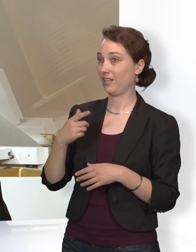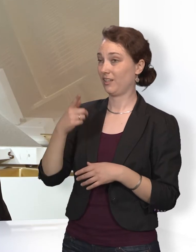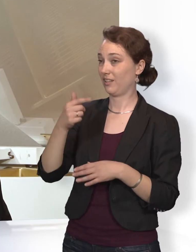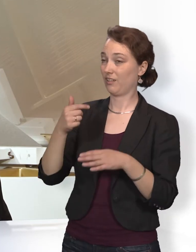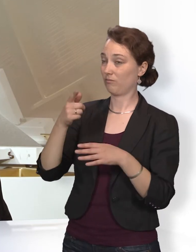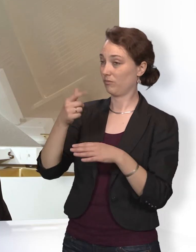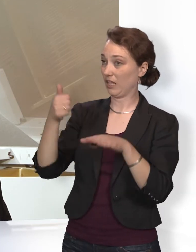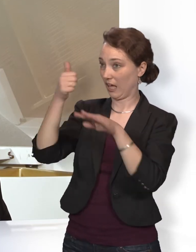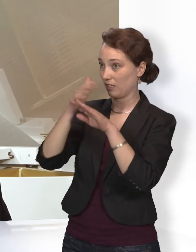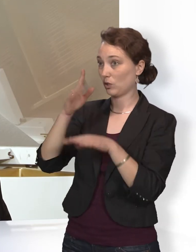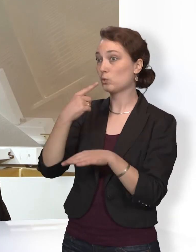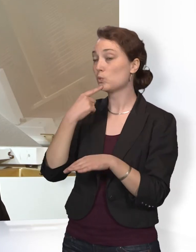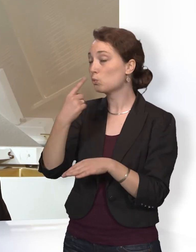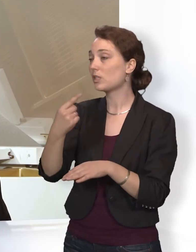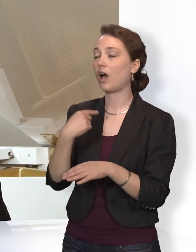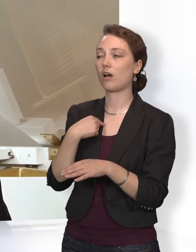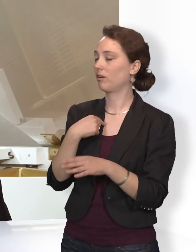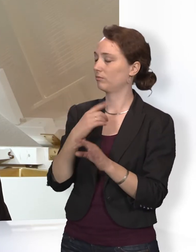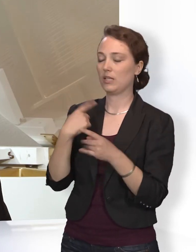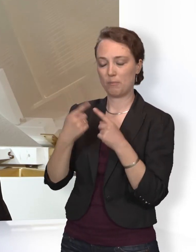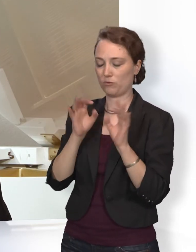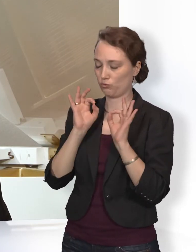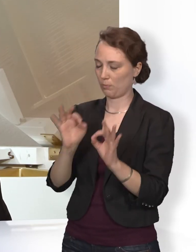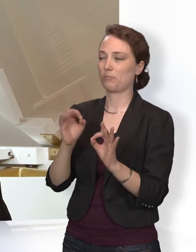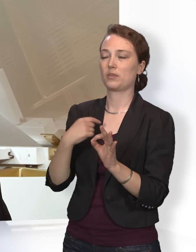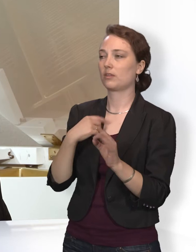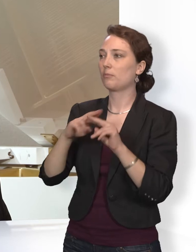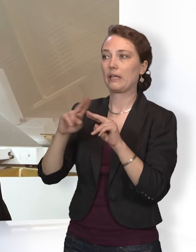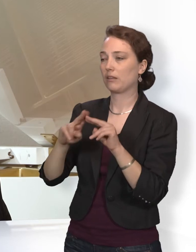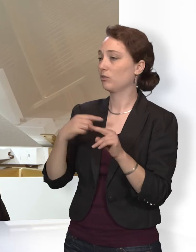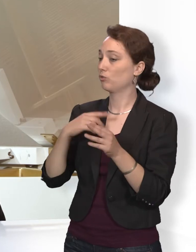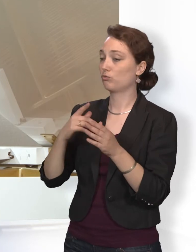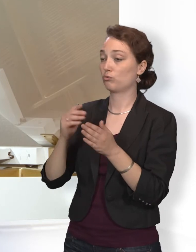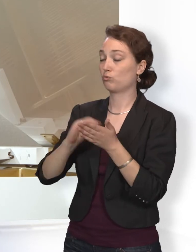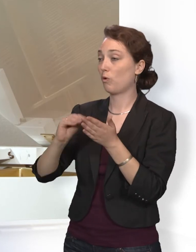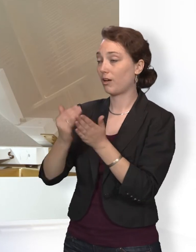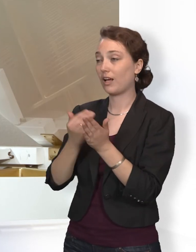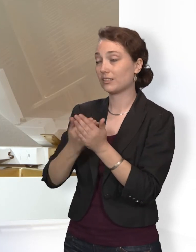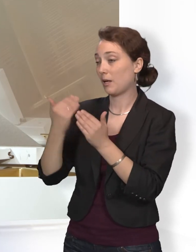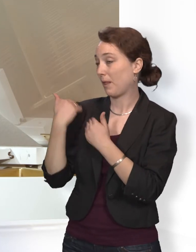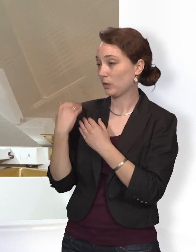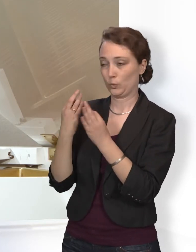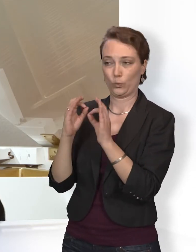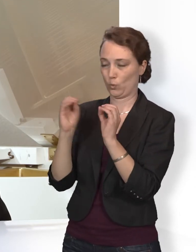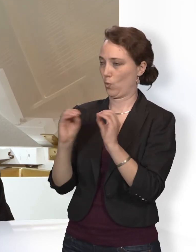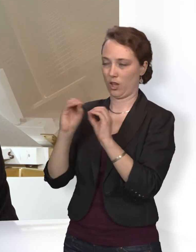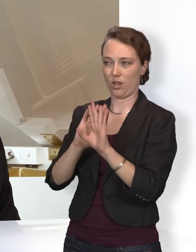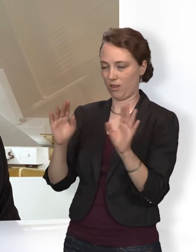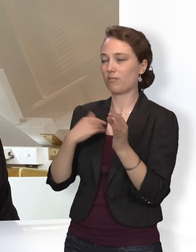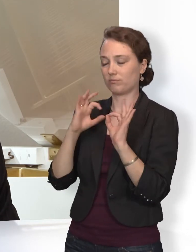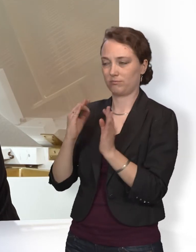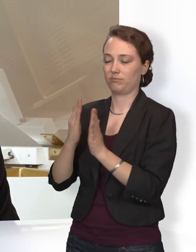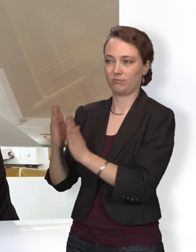brechen müssen. Wir haben sie stets einhalten können, also die Schulkasse kein einziges Mal belastet. Ich fand aber die Idee großartig,